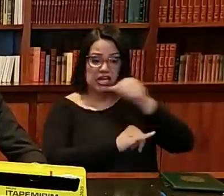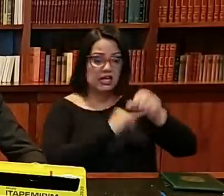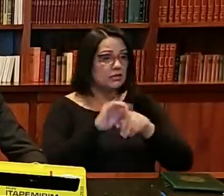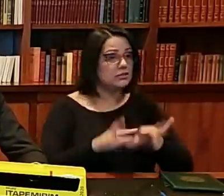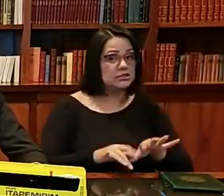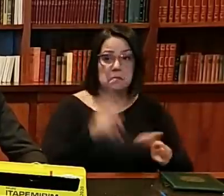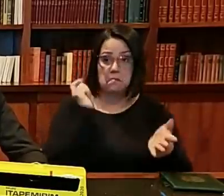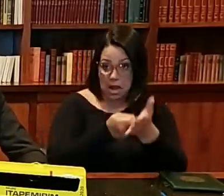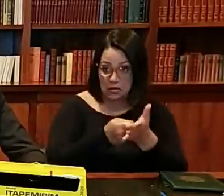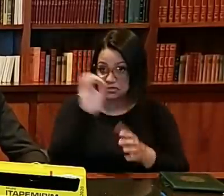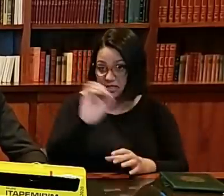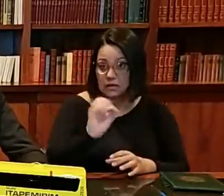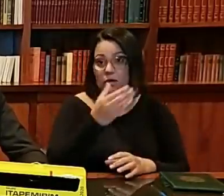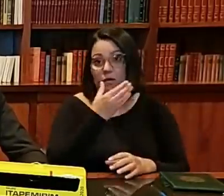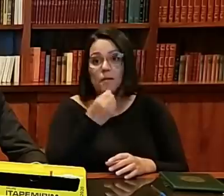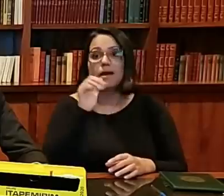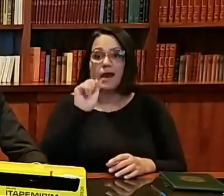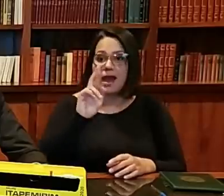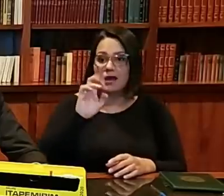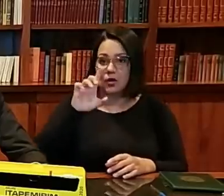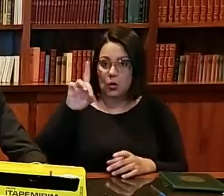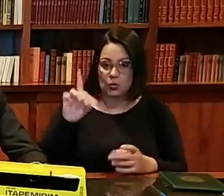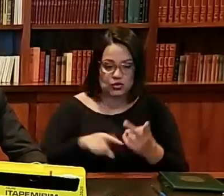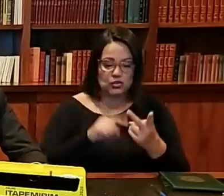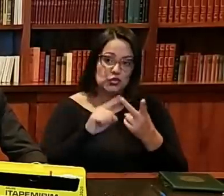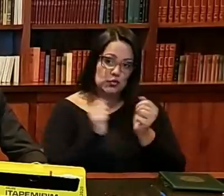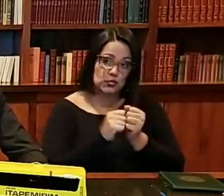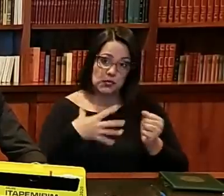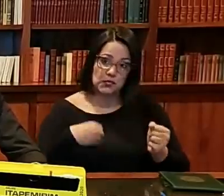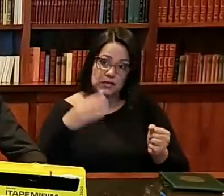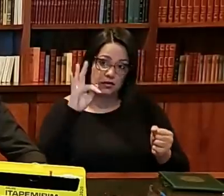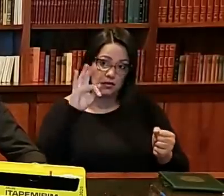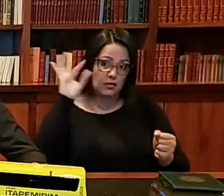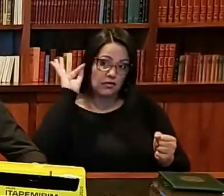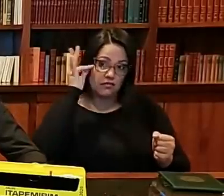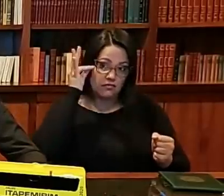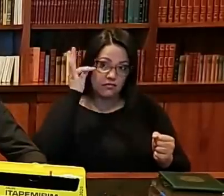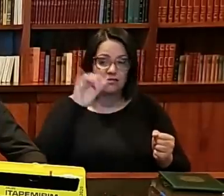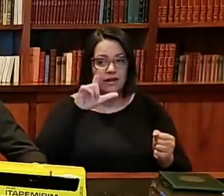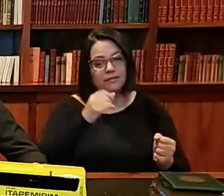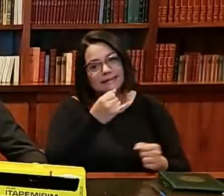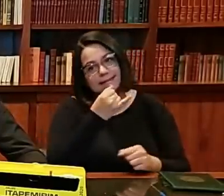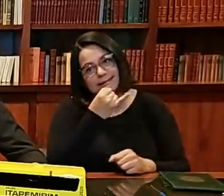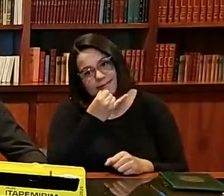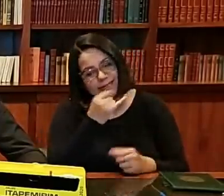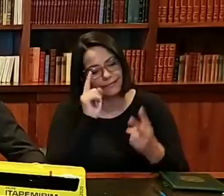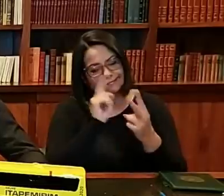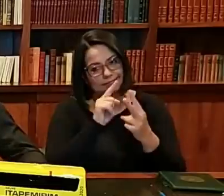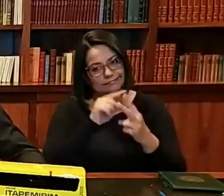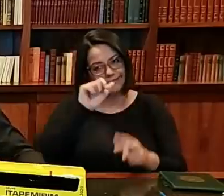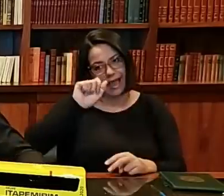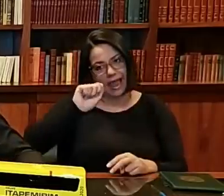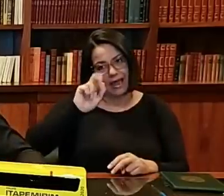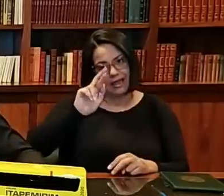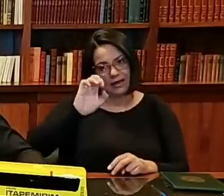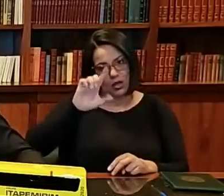custo zero. O Haroldo acabou se elegendo juntamente com o Flávio, mas, infelizmente, o nosso querido Haroldo Oliveira, que